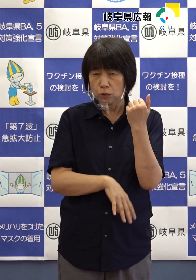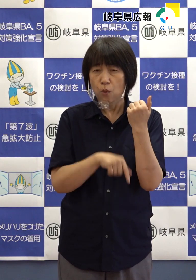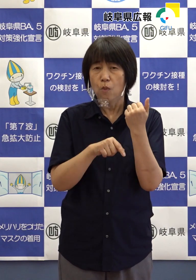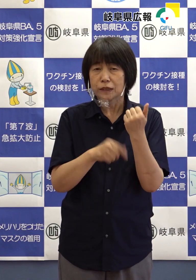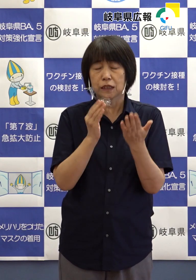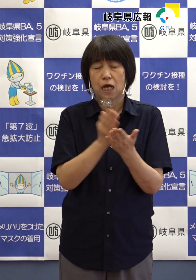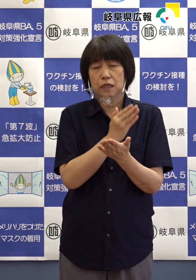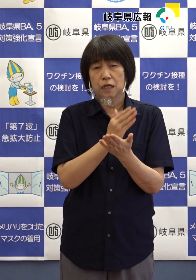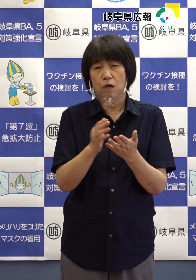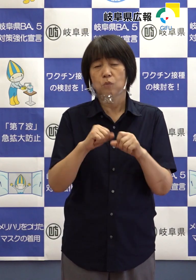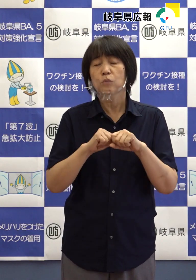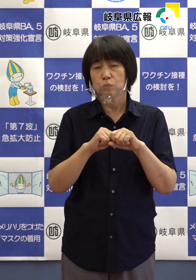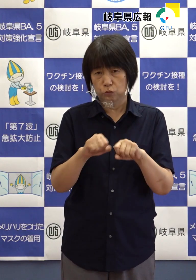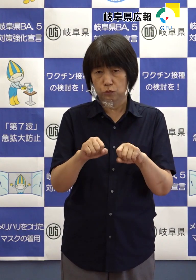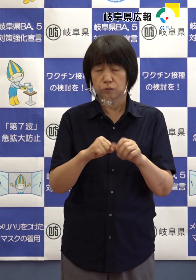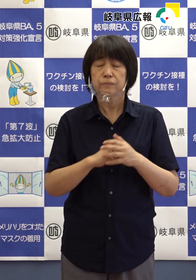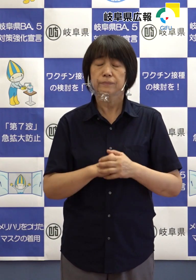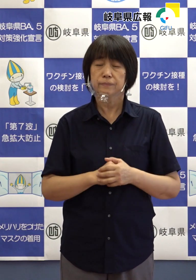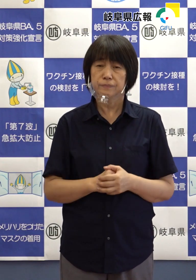変わってないですね